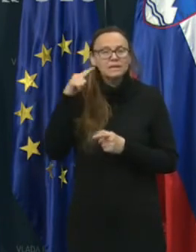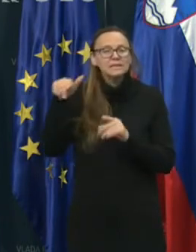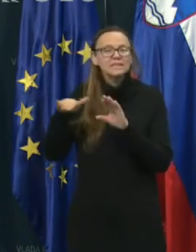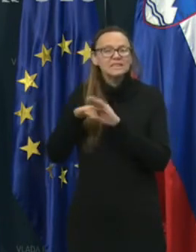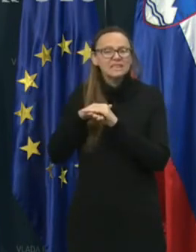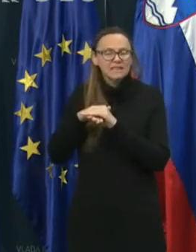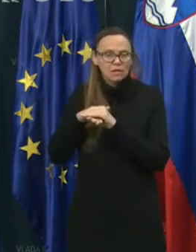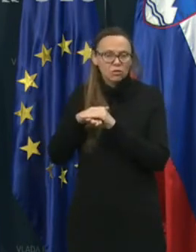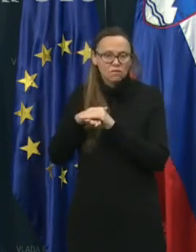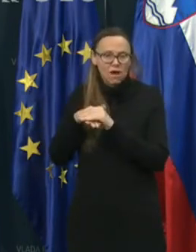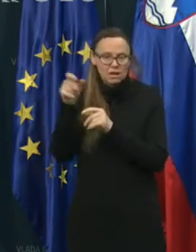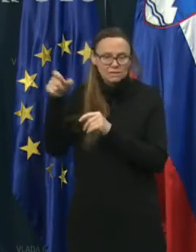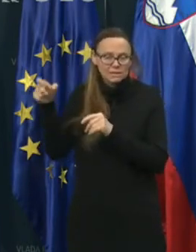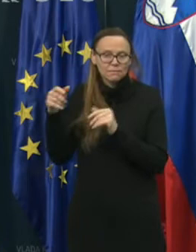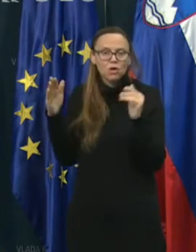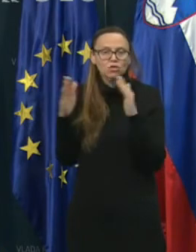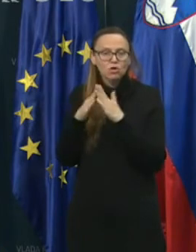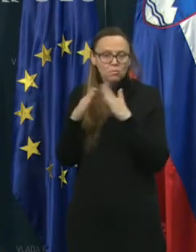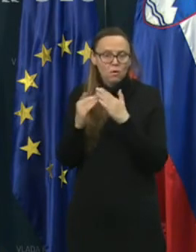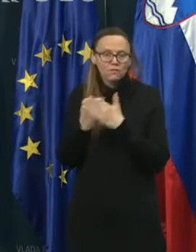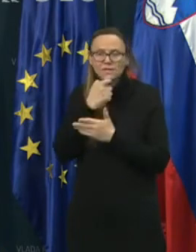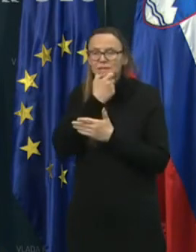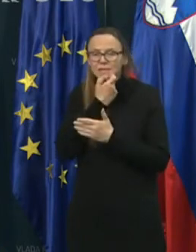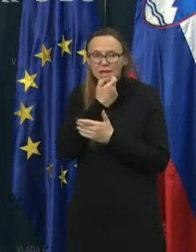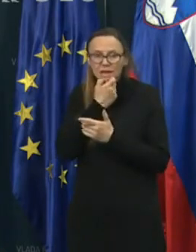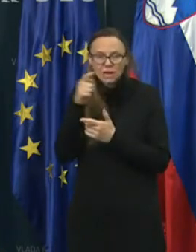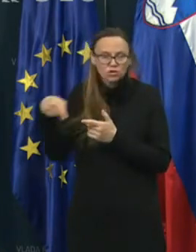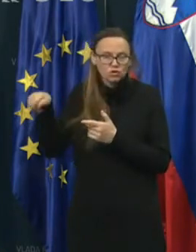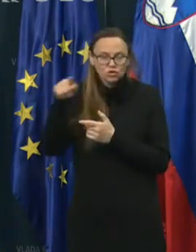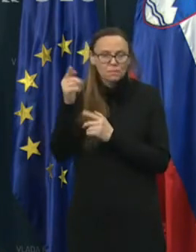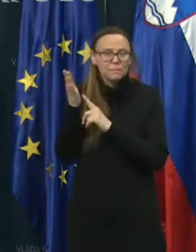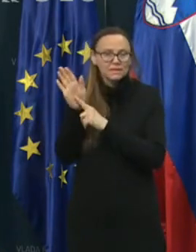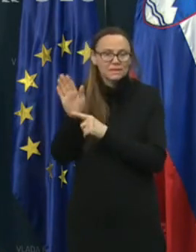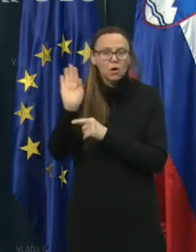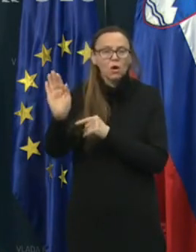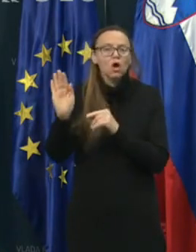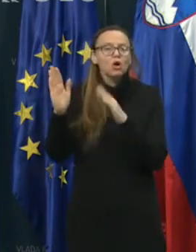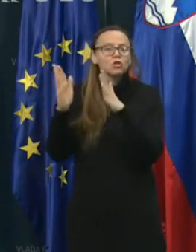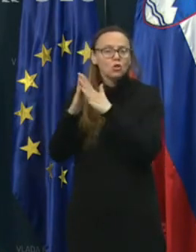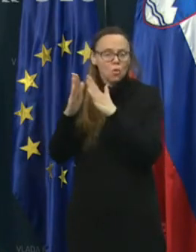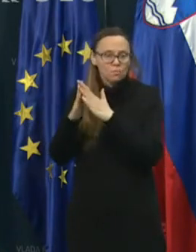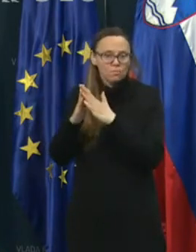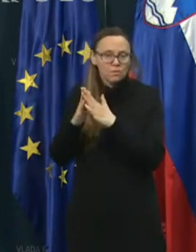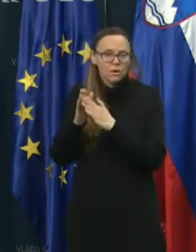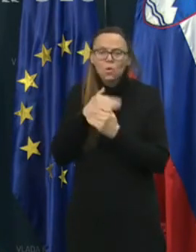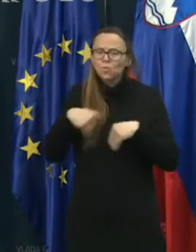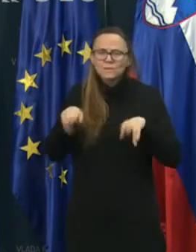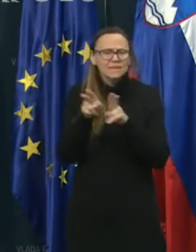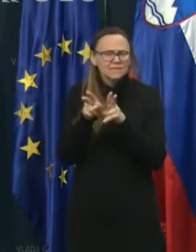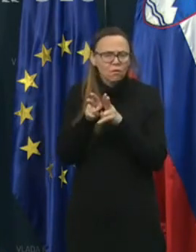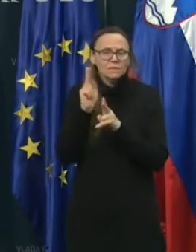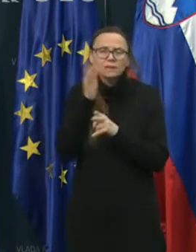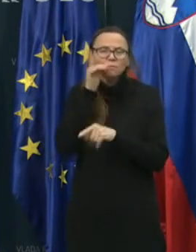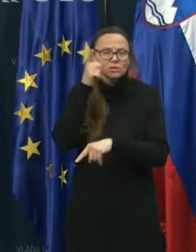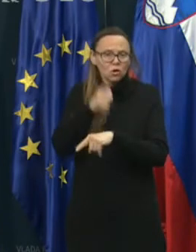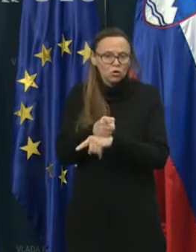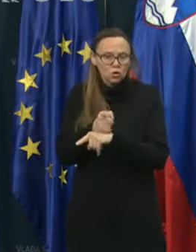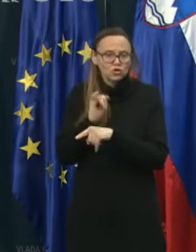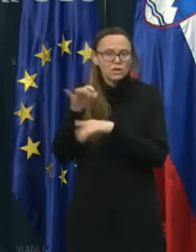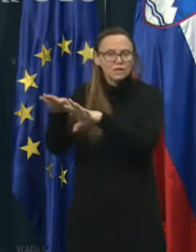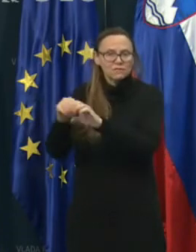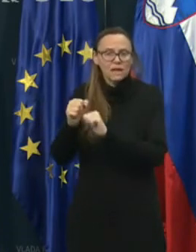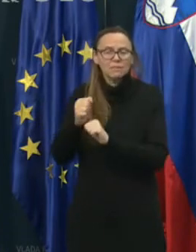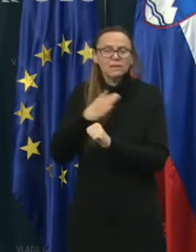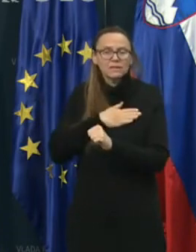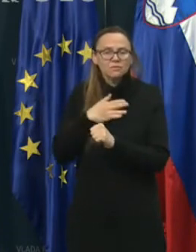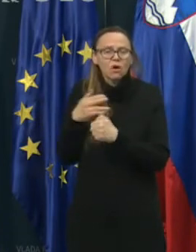za starejše predstavljajo njihov dom. Zato prosimo vse svojce, ki se boste odločili, da vzamete domov